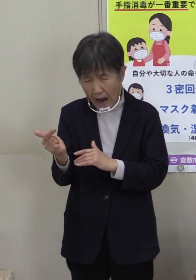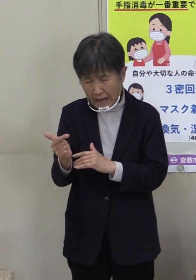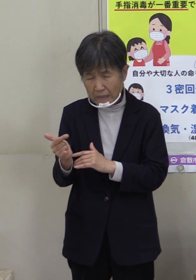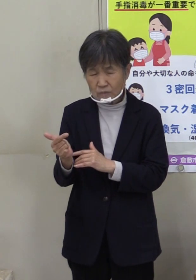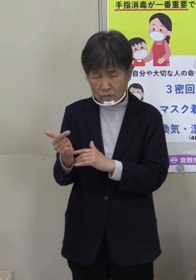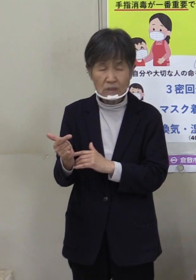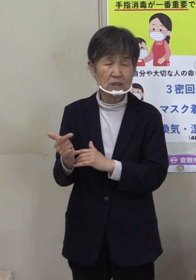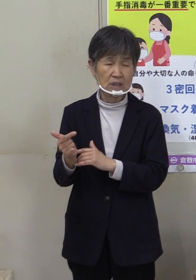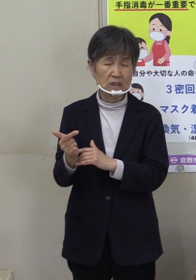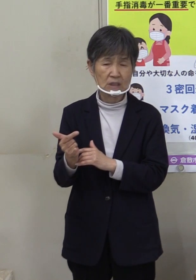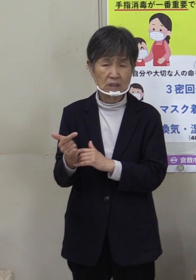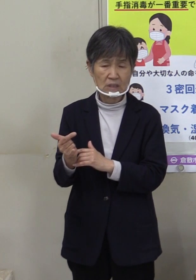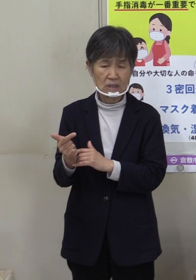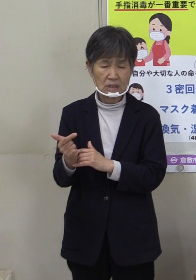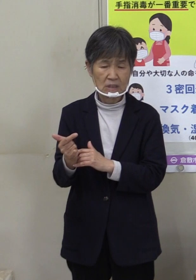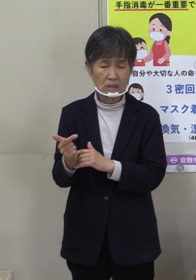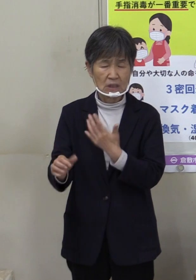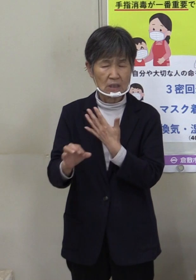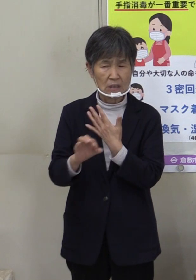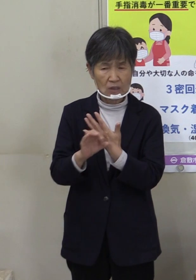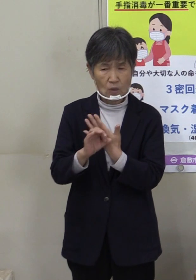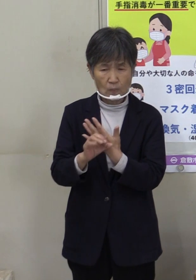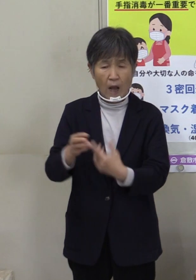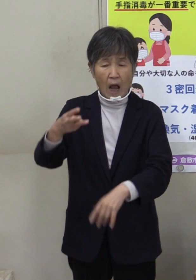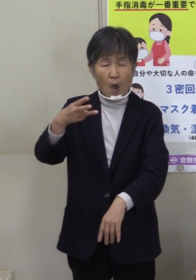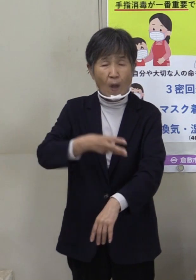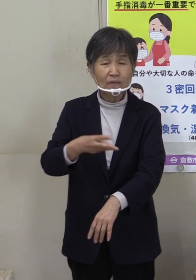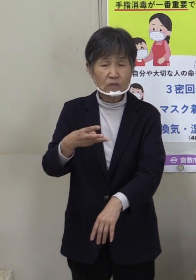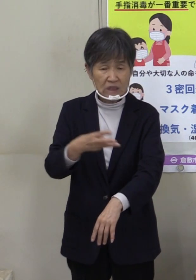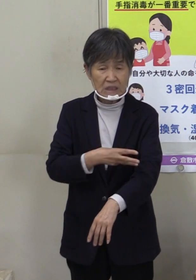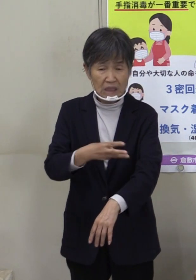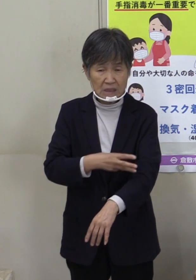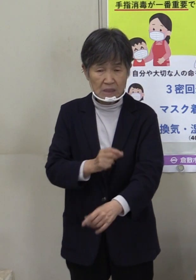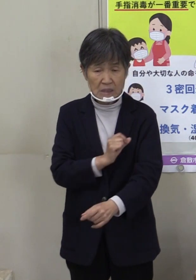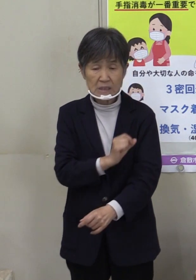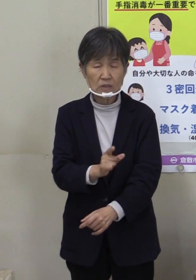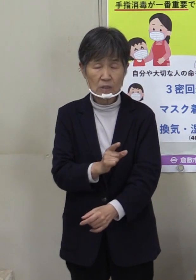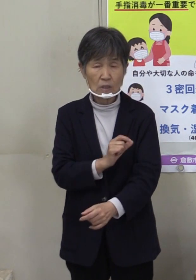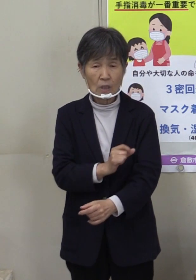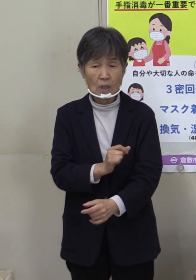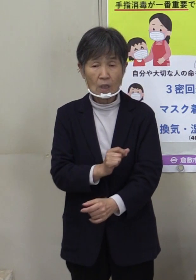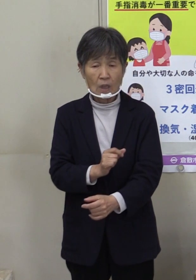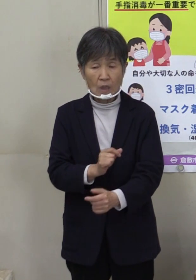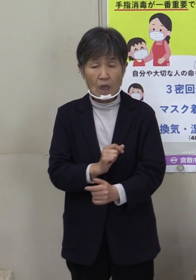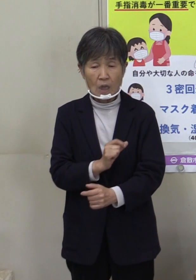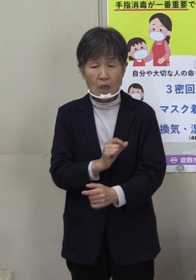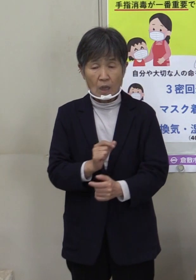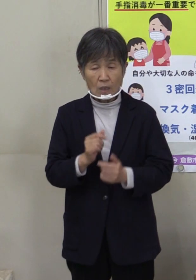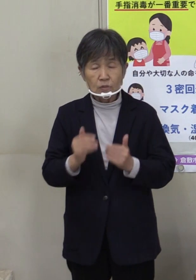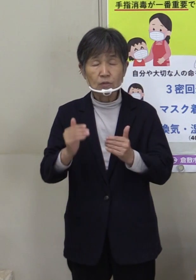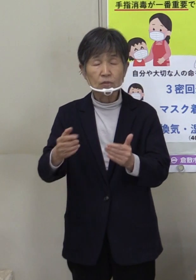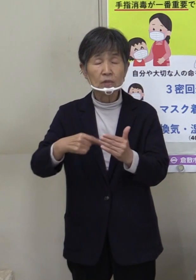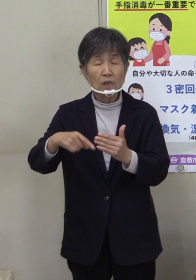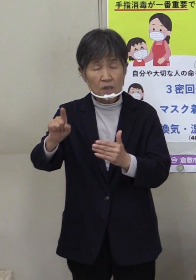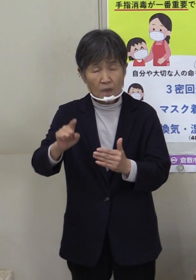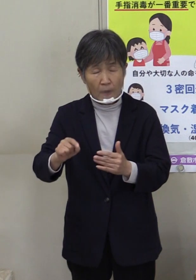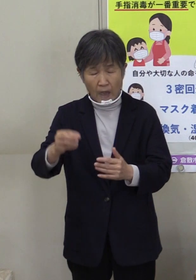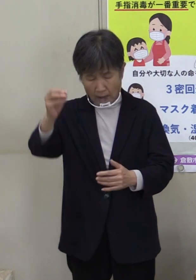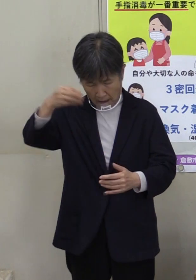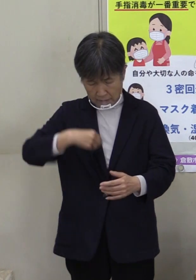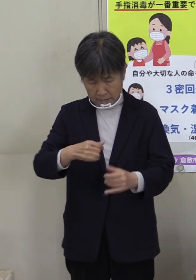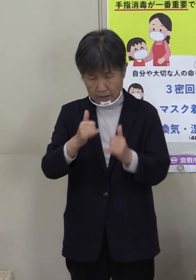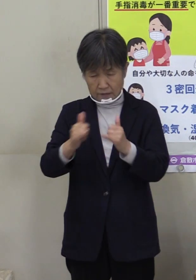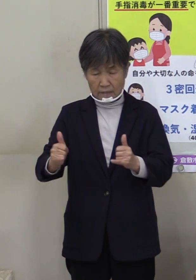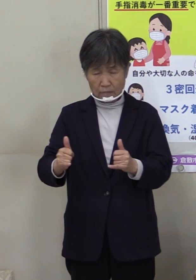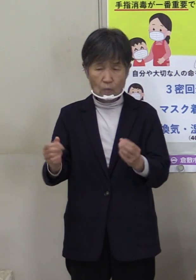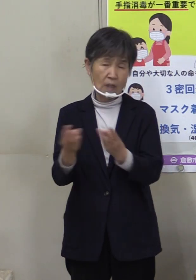例えば、ワクチン接種が進んでいけばですね、 そういう意味から言うと感染者の数は